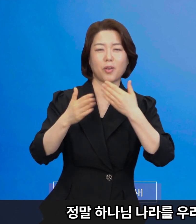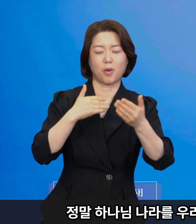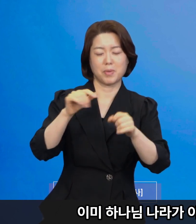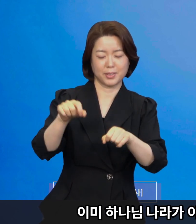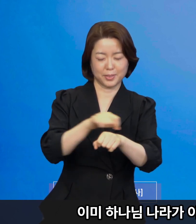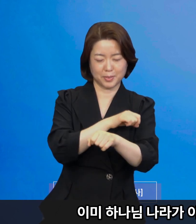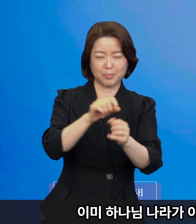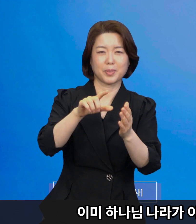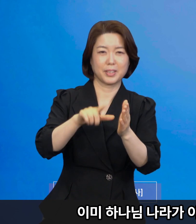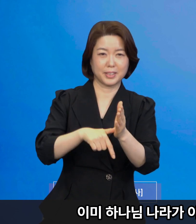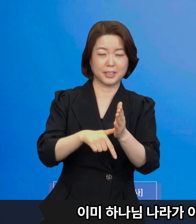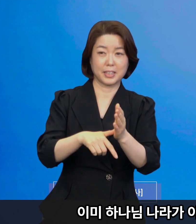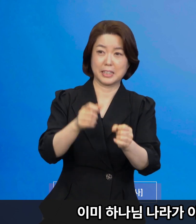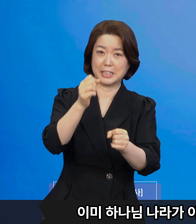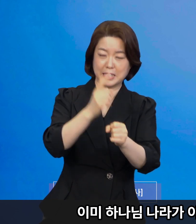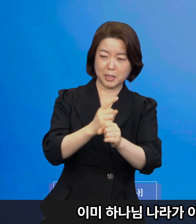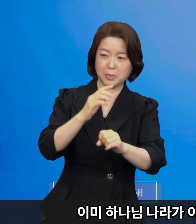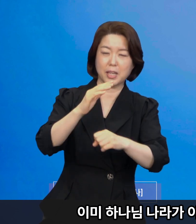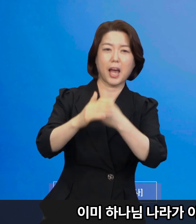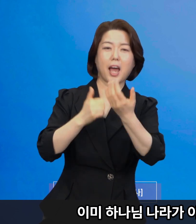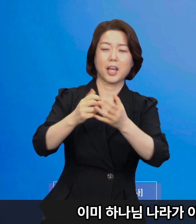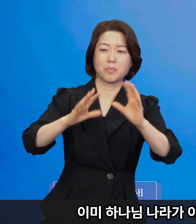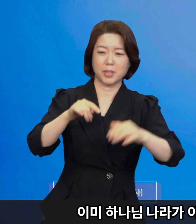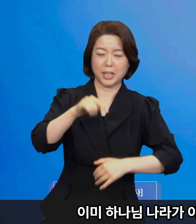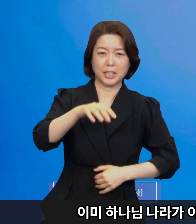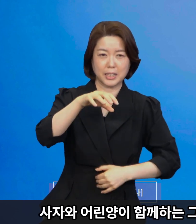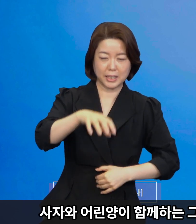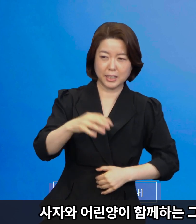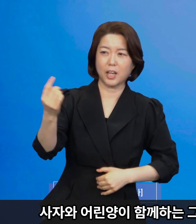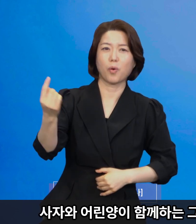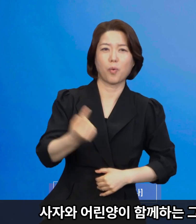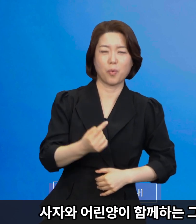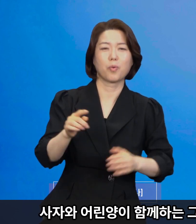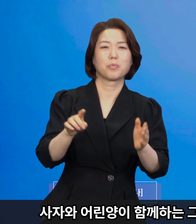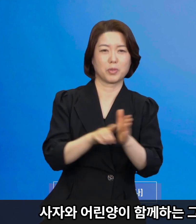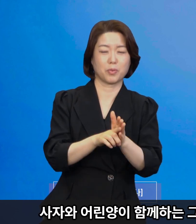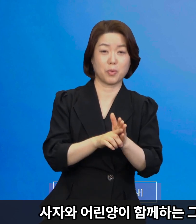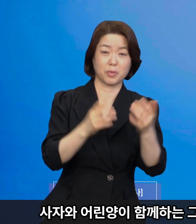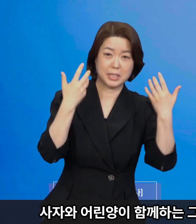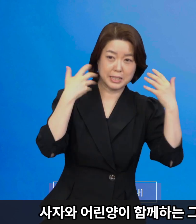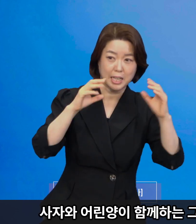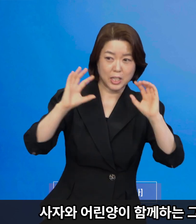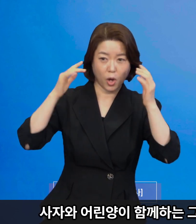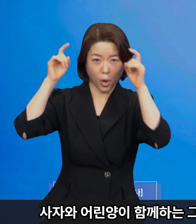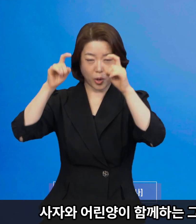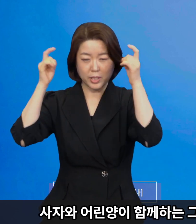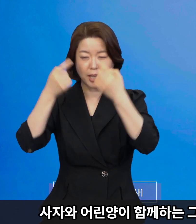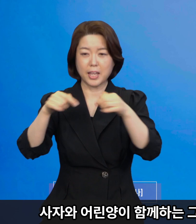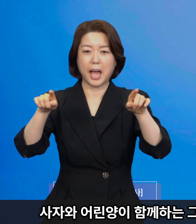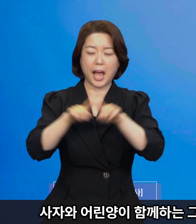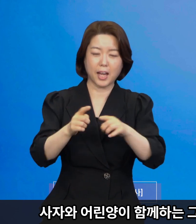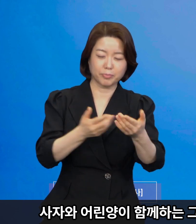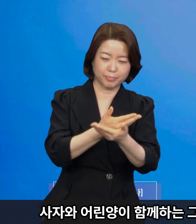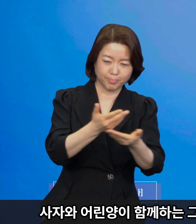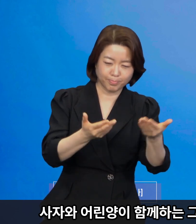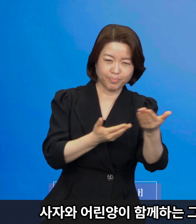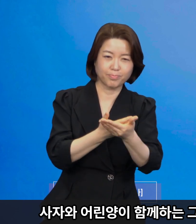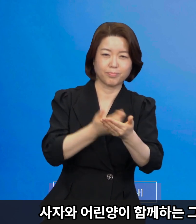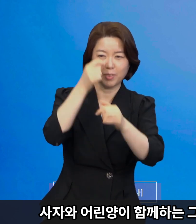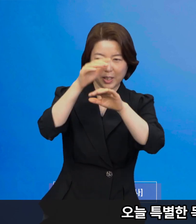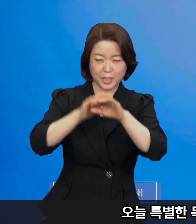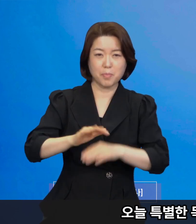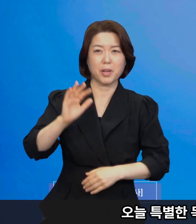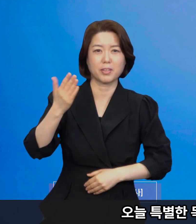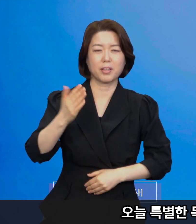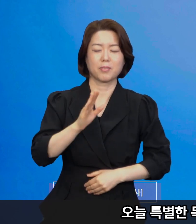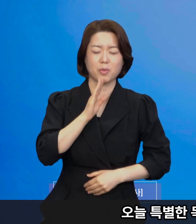시간입니다. 이미 하나님 나라가 이 땅 가운데 임하였음을 믿고 정말 사자와 어린 양이 함께하는 그런 예배가 되어서 너무나